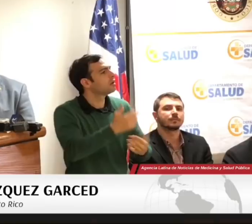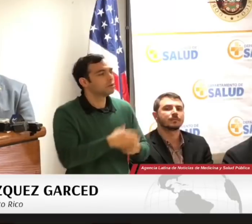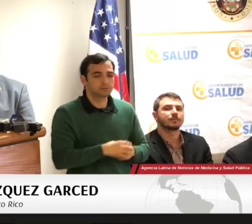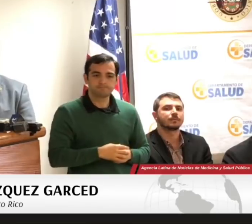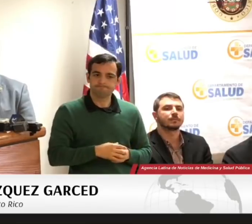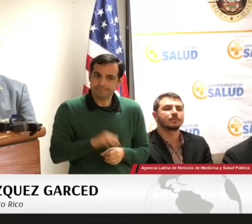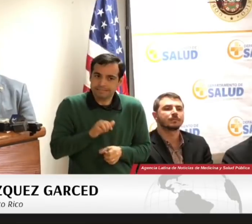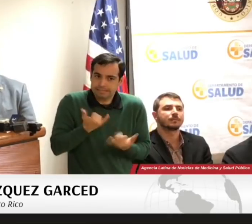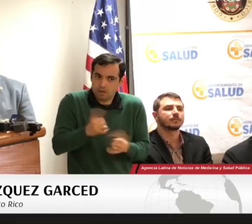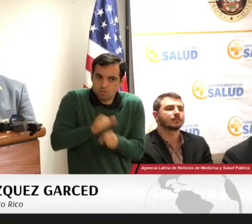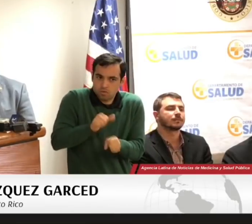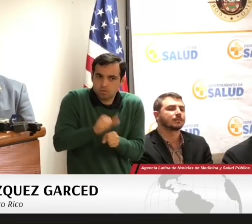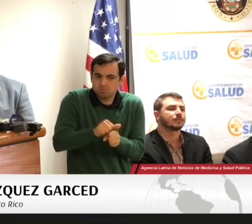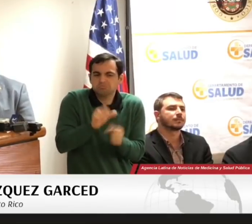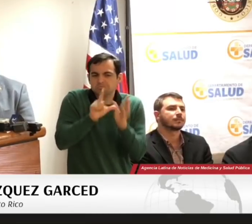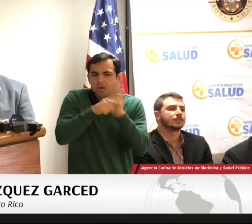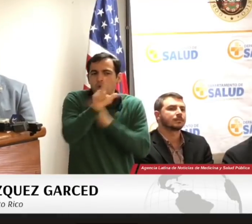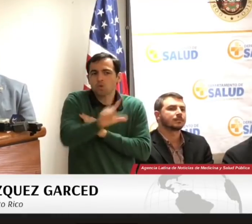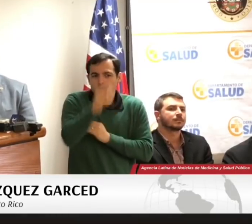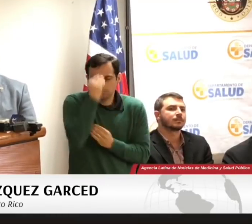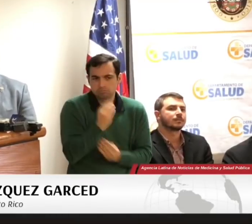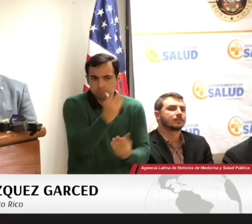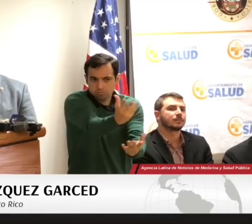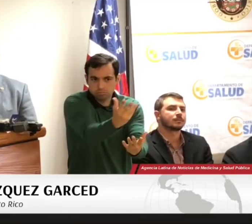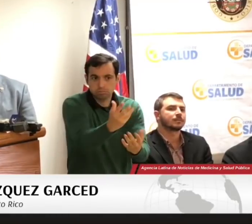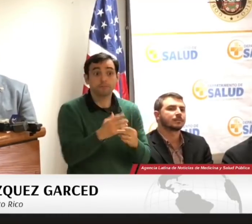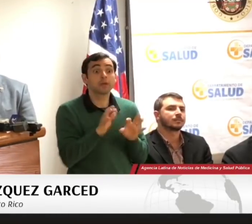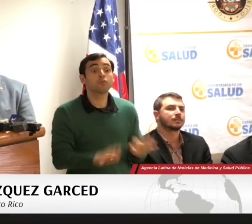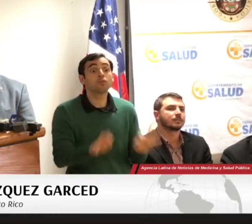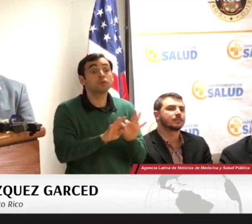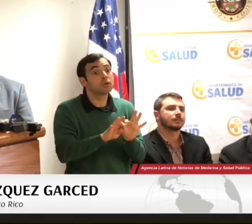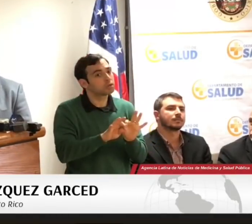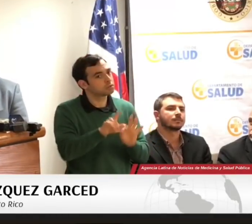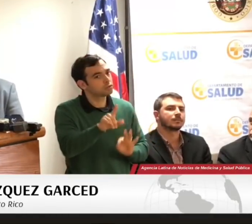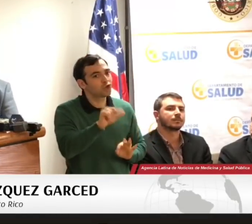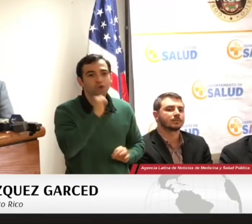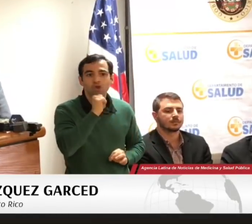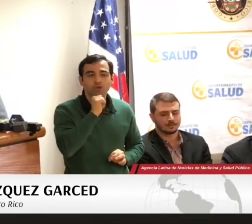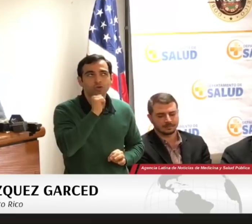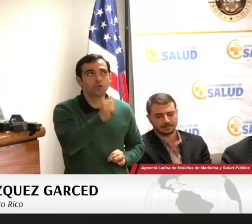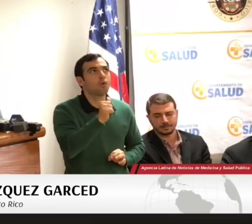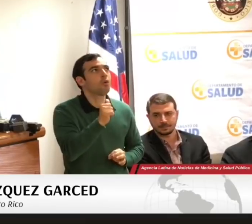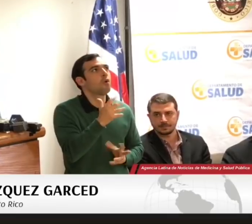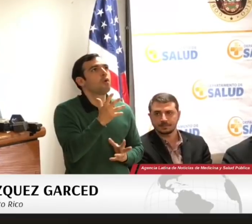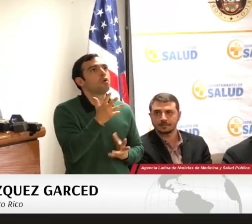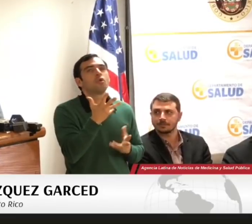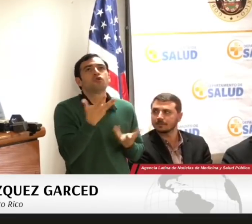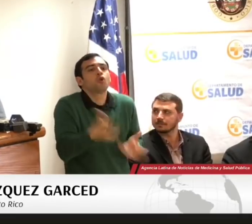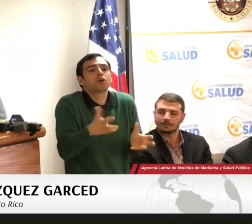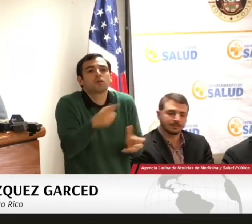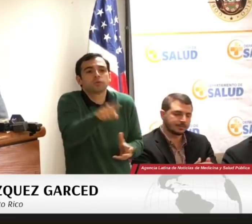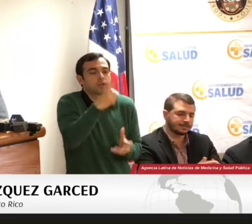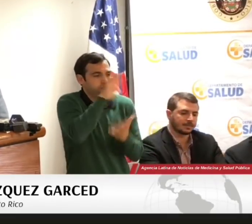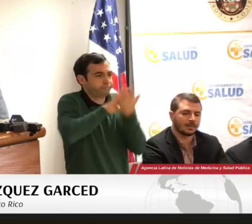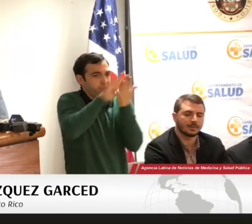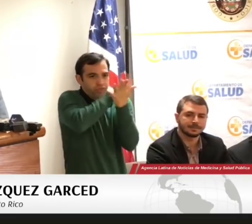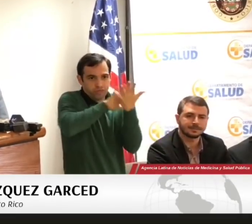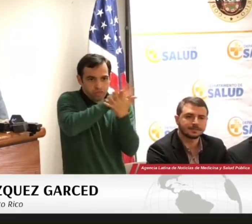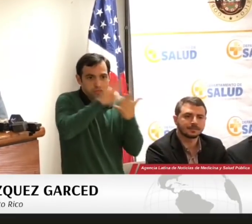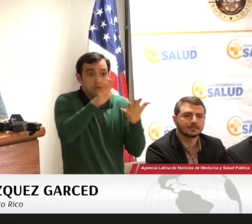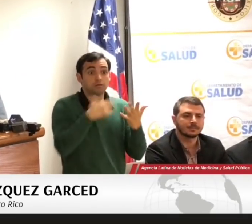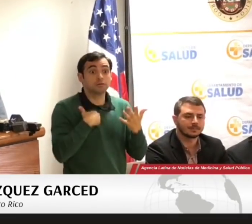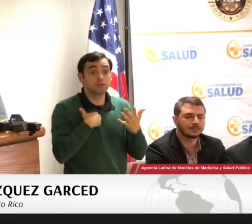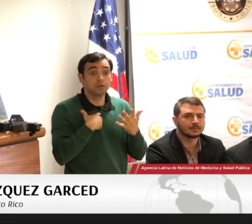Estamos trabajando en eso, lo vamos a dejar saber el lunes. Pero es importante lo siguiente, no quiero que se confundan de que los cuartos en aislamiento